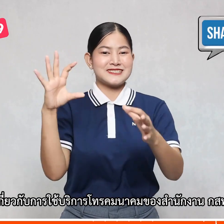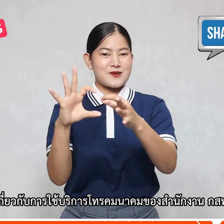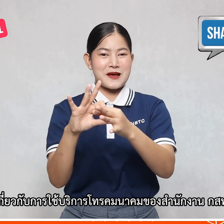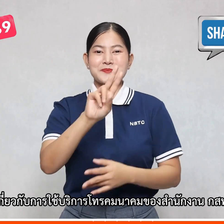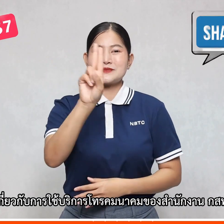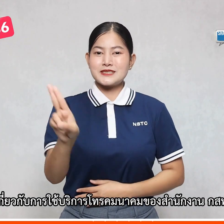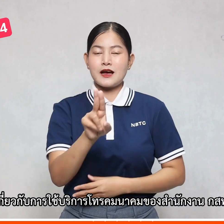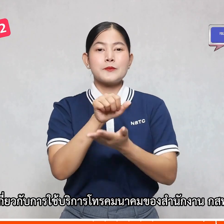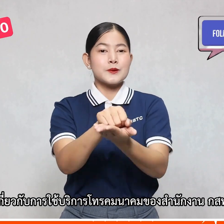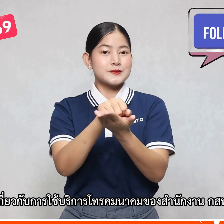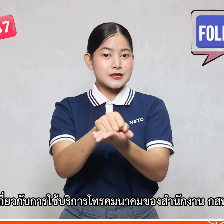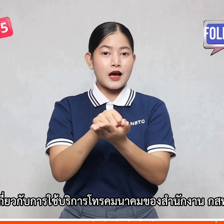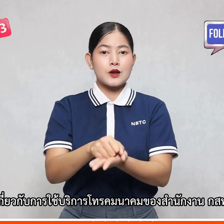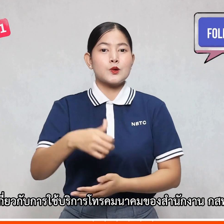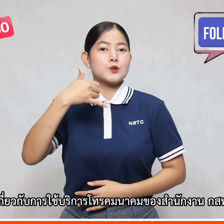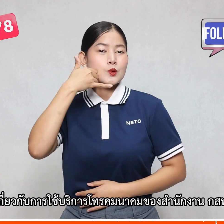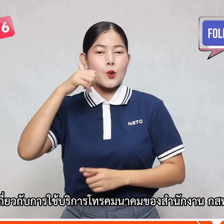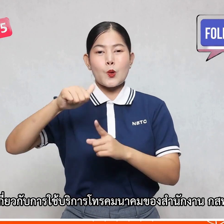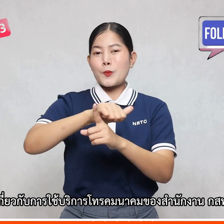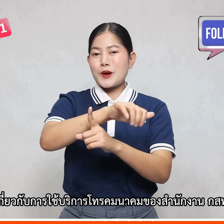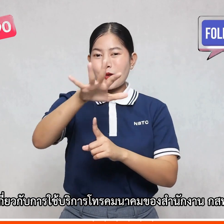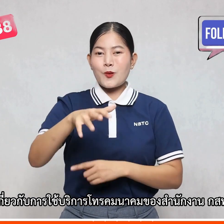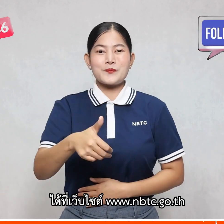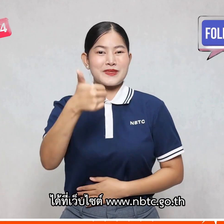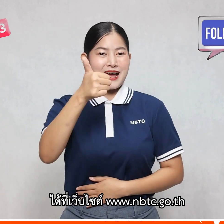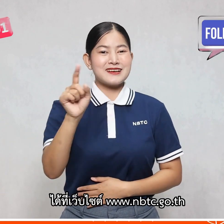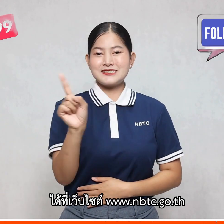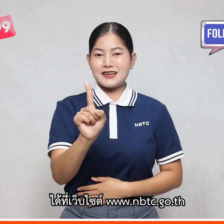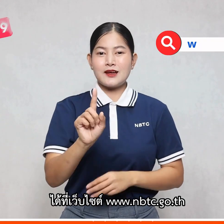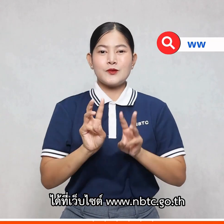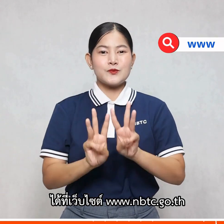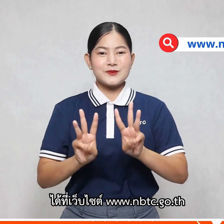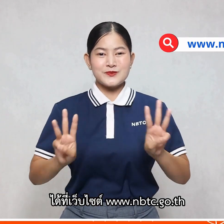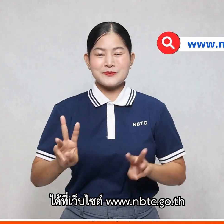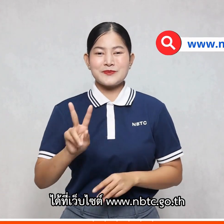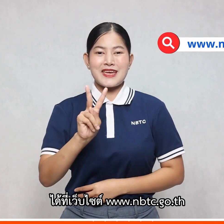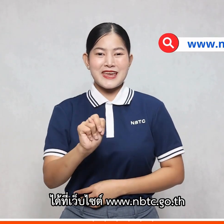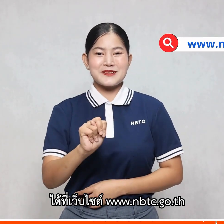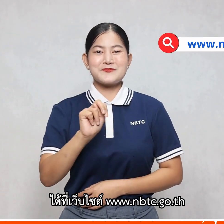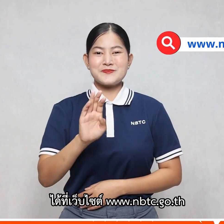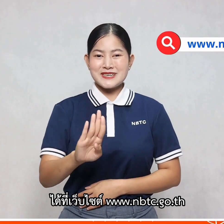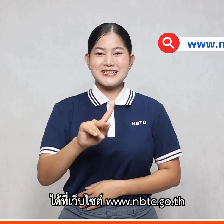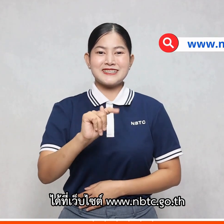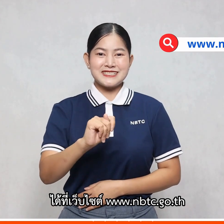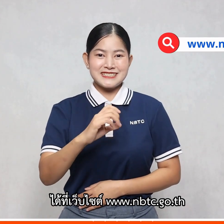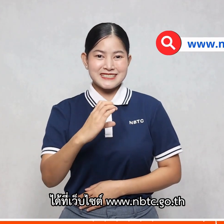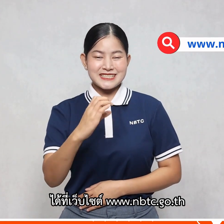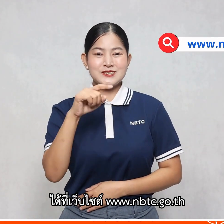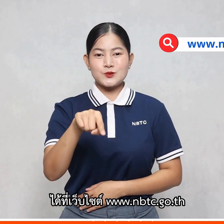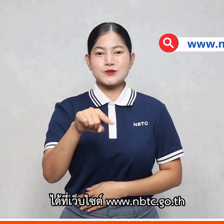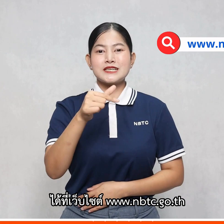บริการโทรคมนาคมของสำนักงานกสทชได้ที่เว็บไซต์ www.nbtc.go.th